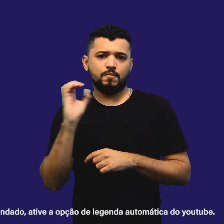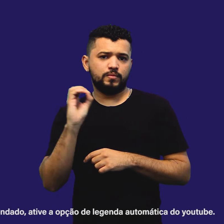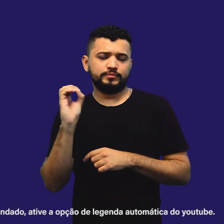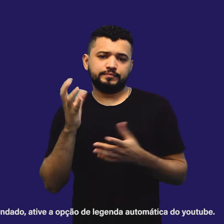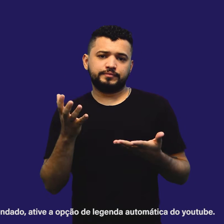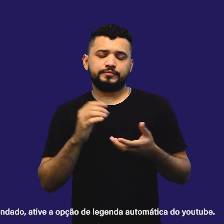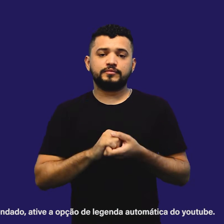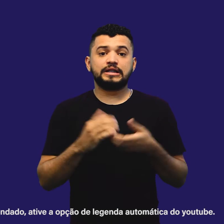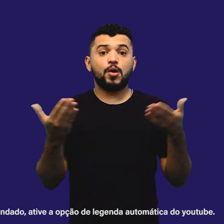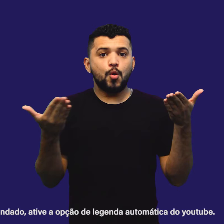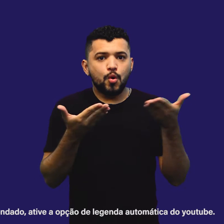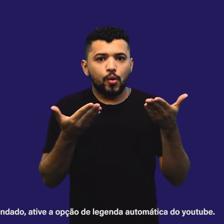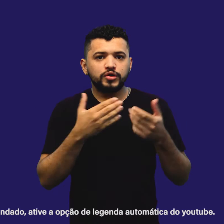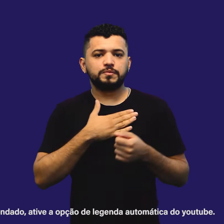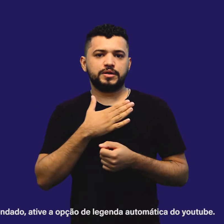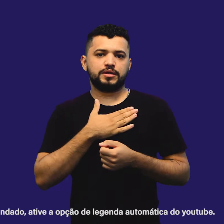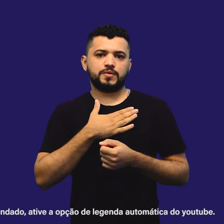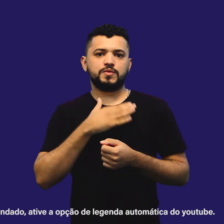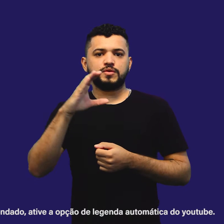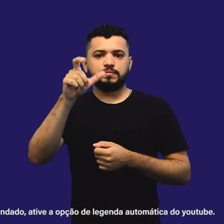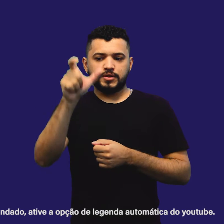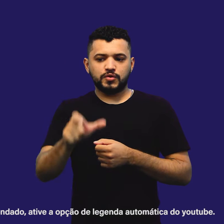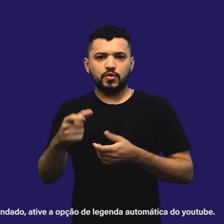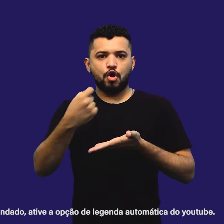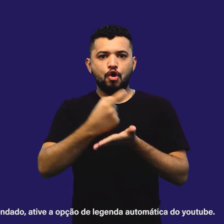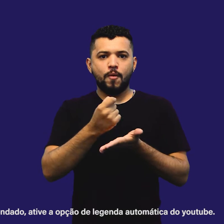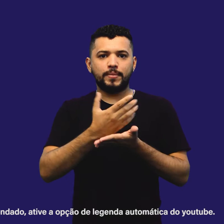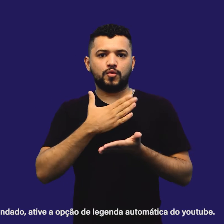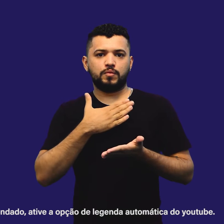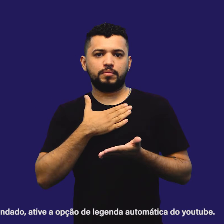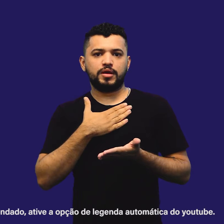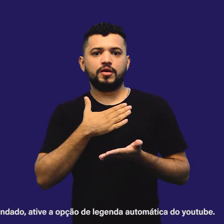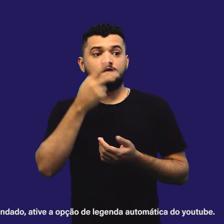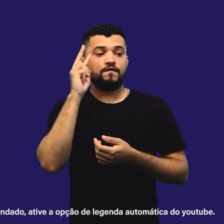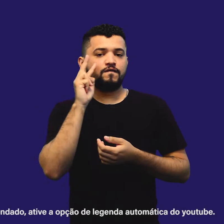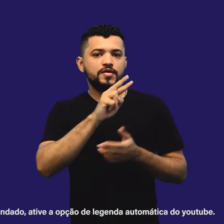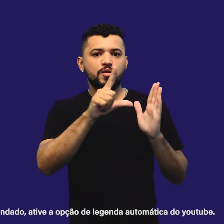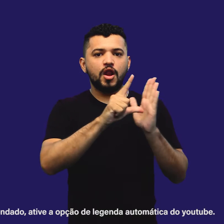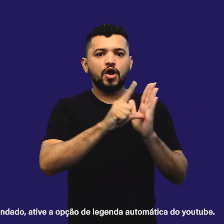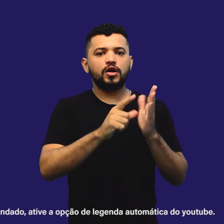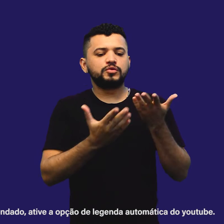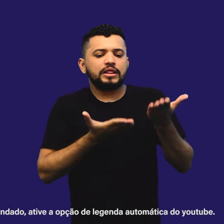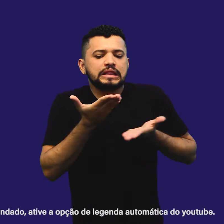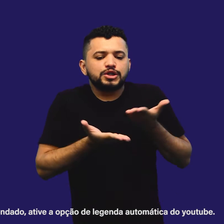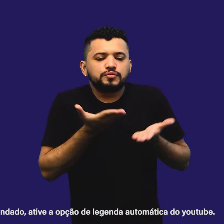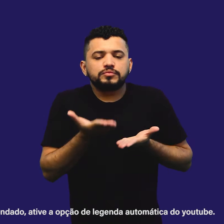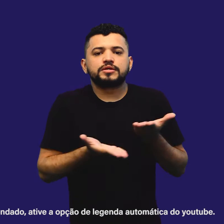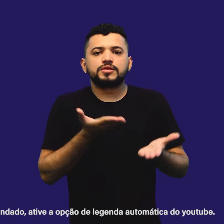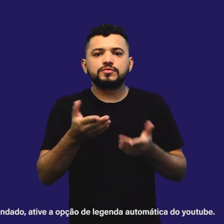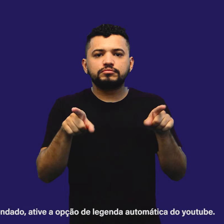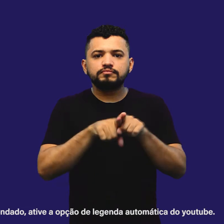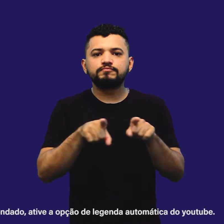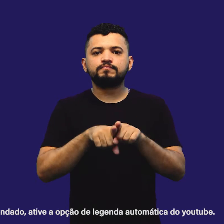os meus clientes de hoje, eles foram conquistados pela loja, pelo nosso atendimento, por tudo. Não